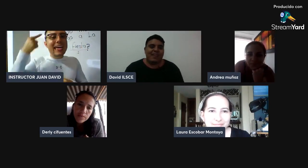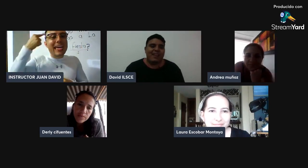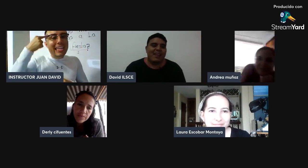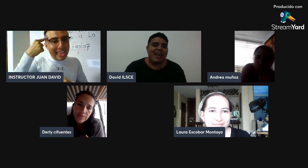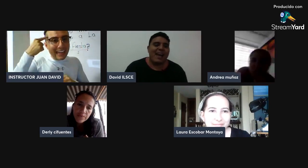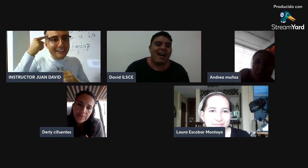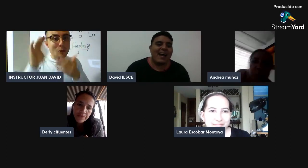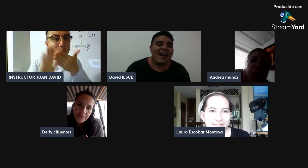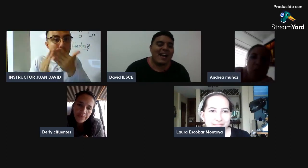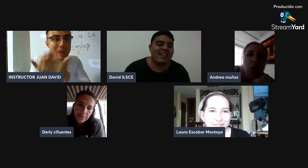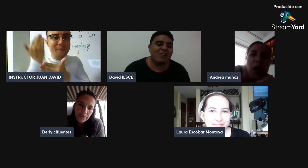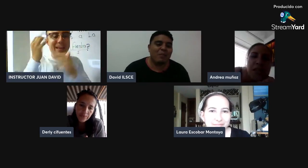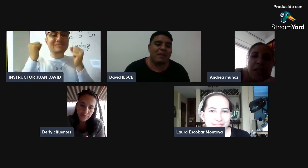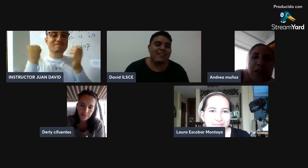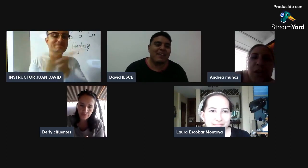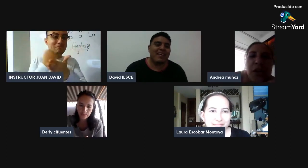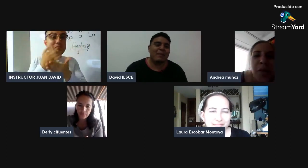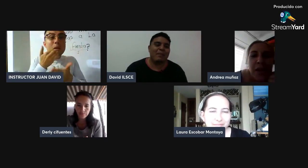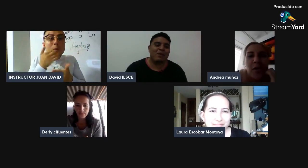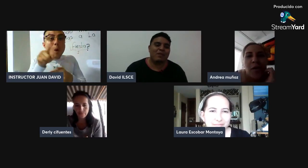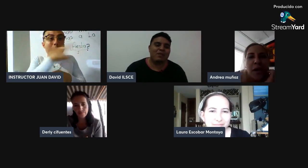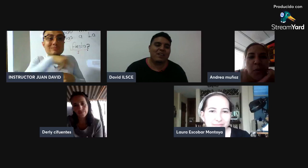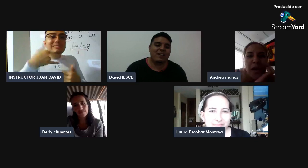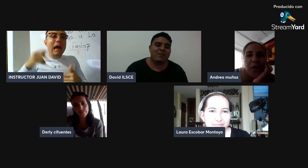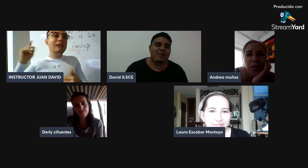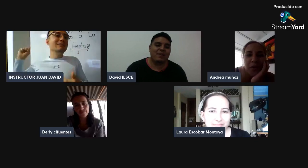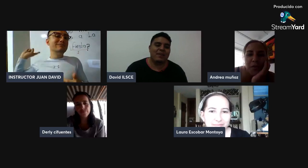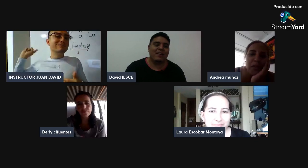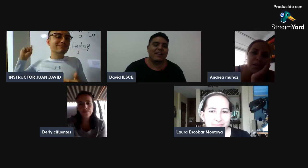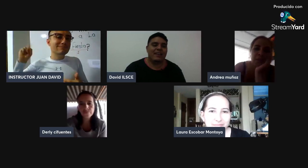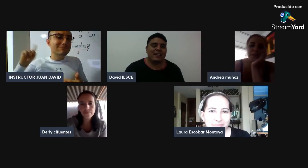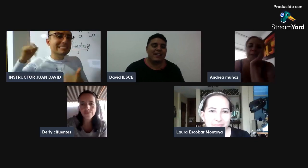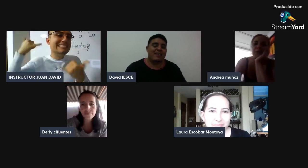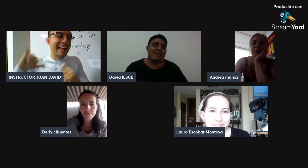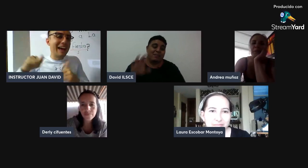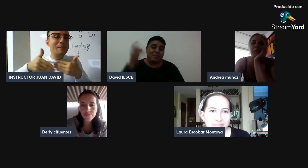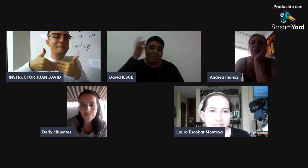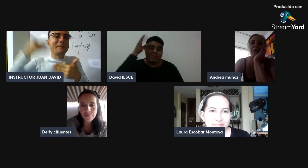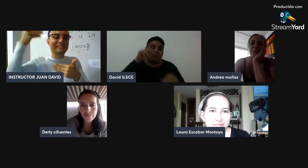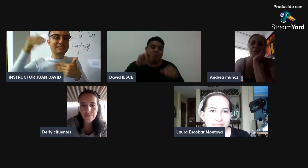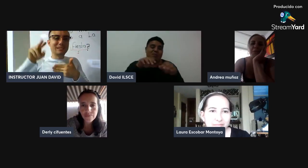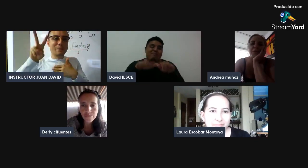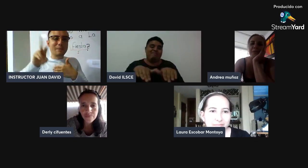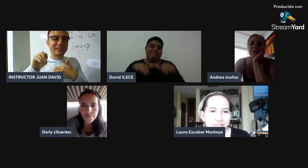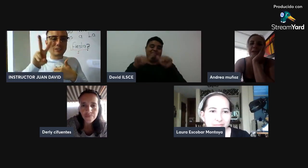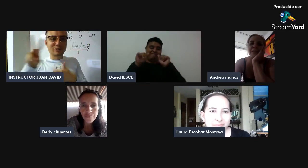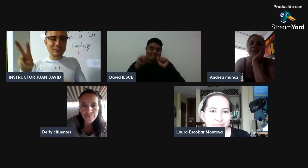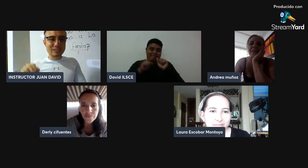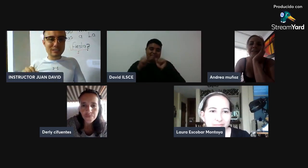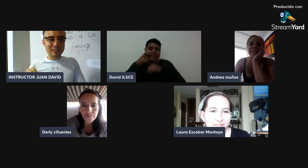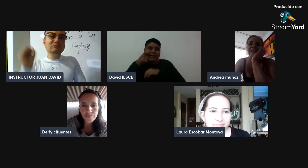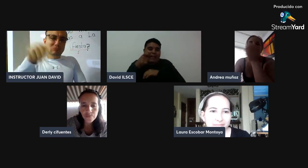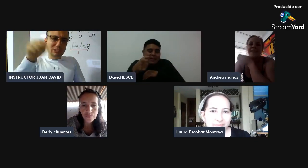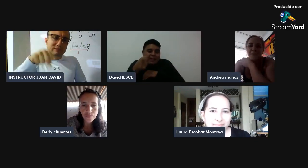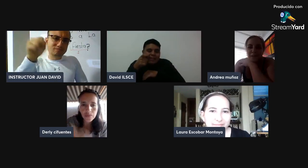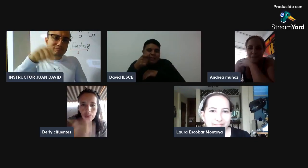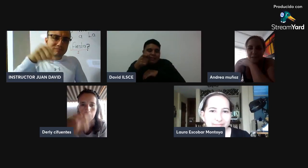entonces puesto así esto y bueno con tal cuidado y mejor más adelante participó